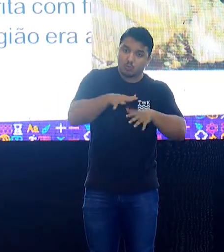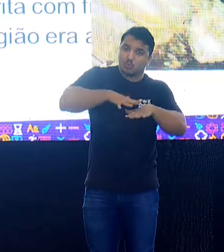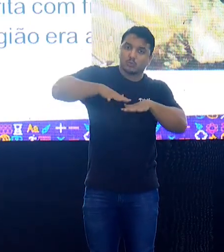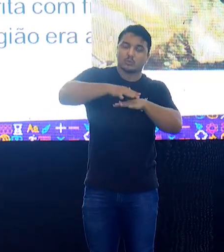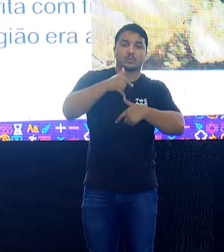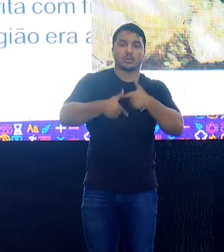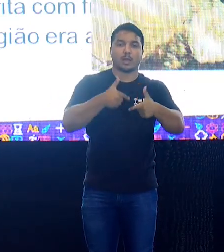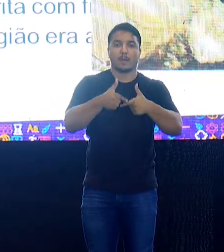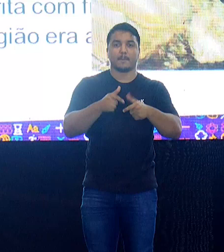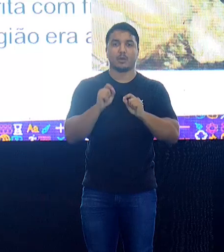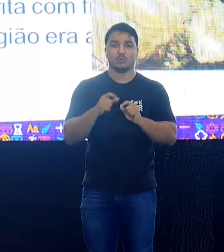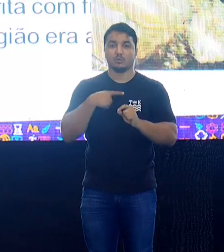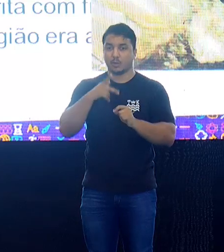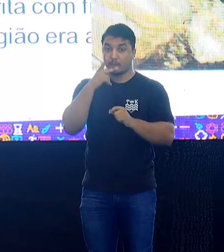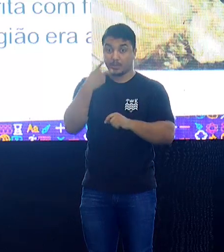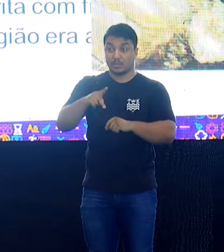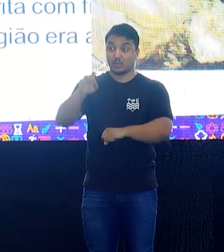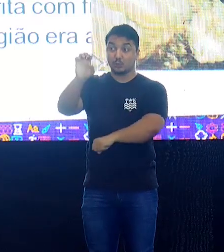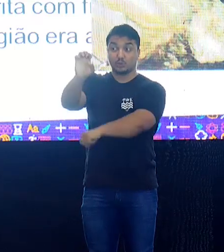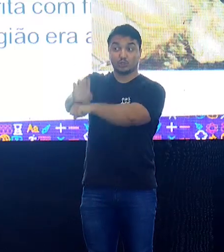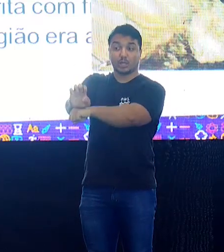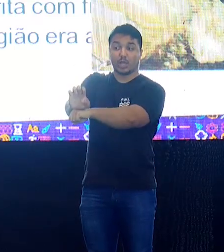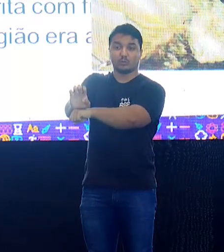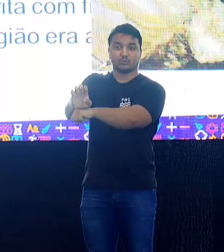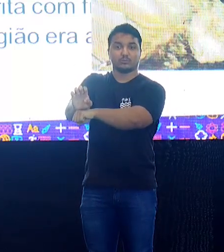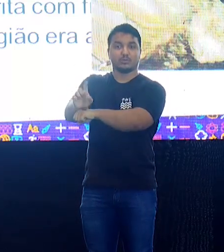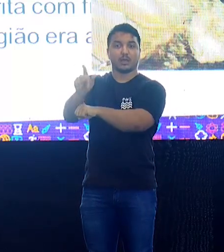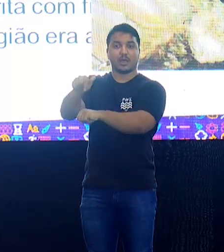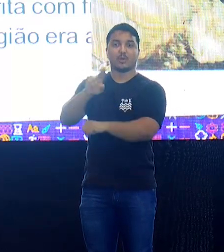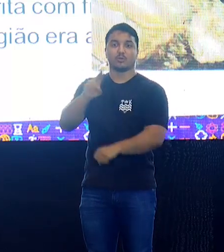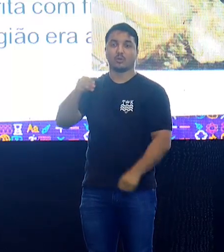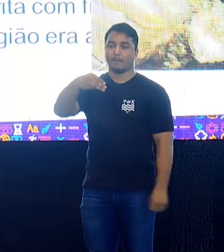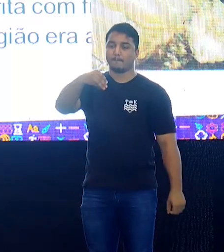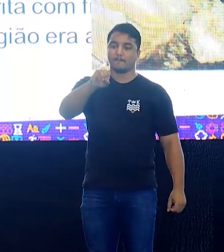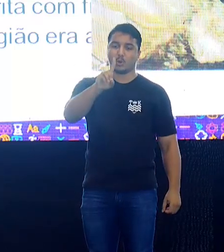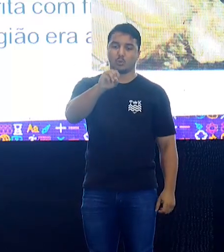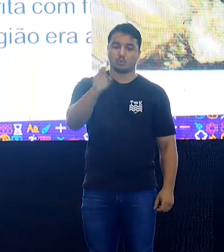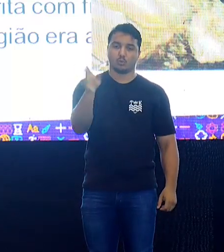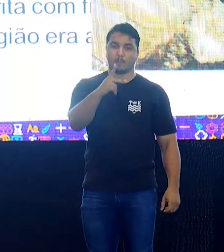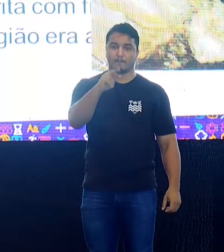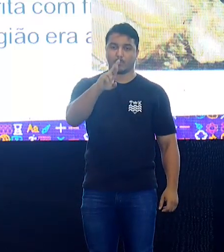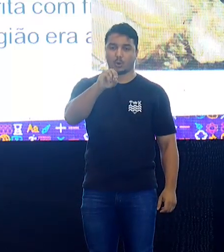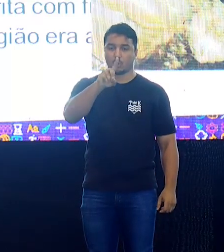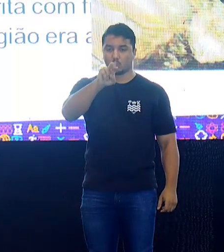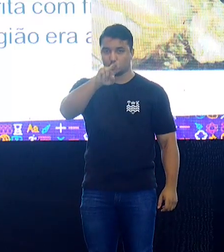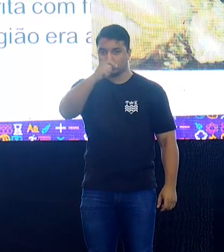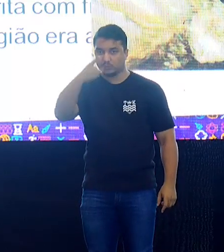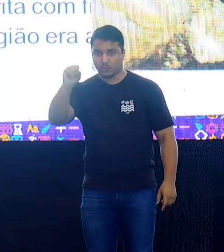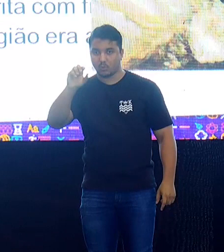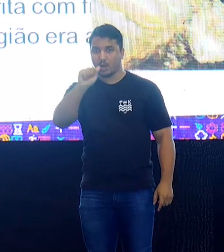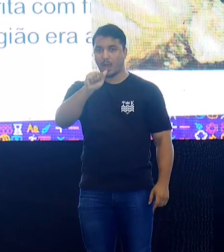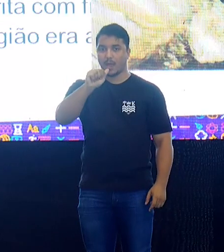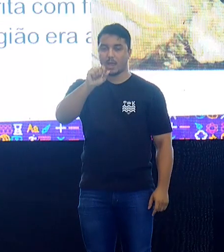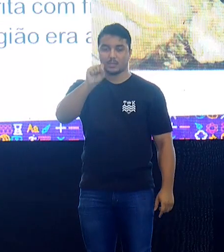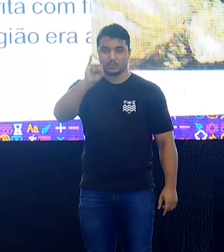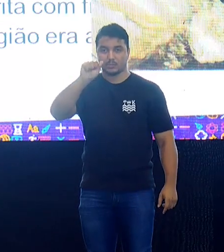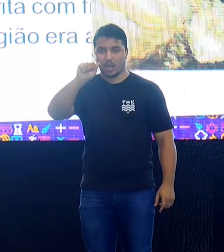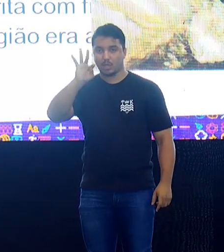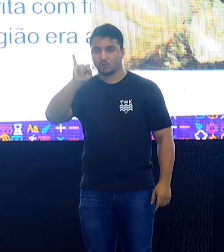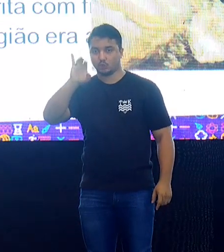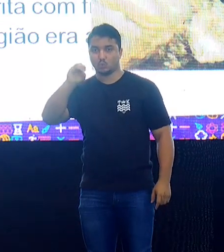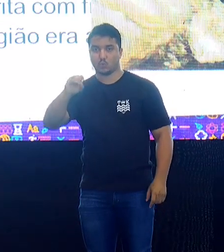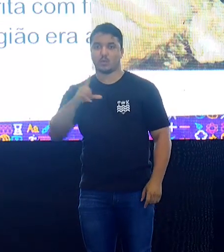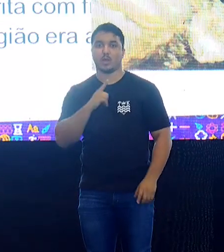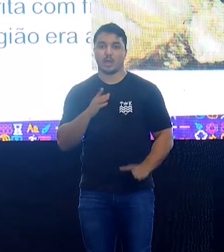coletivamente para o Estado, é chamado de modo de produção asiático, que é típico